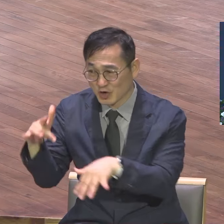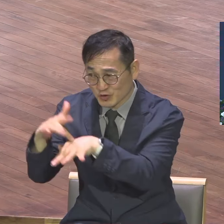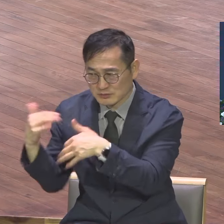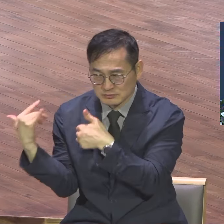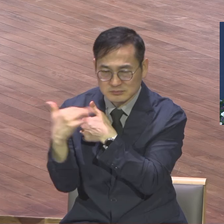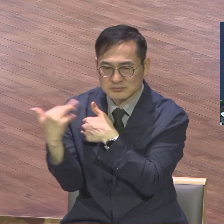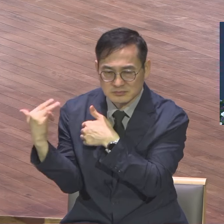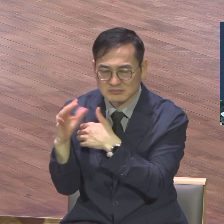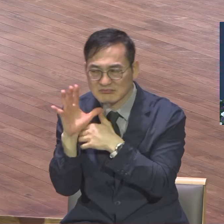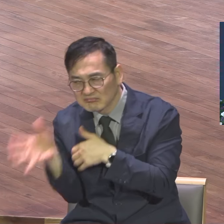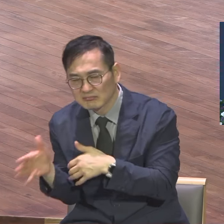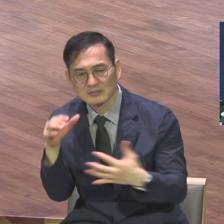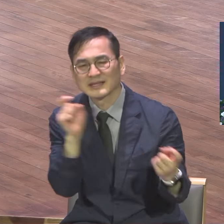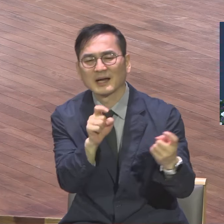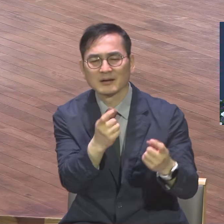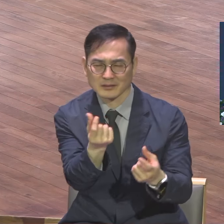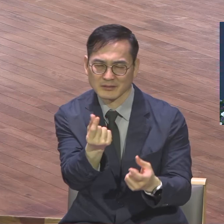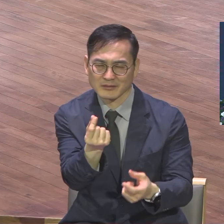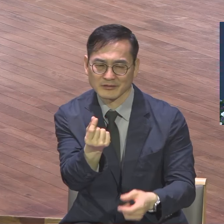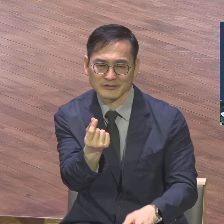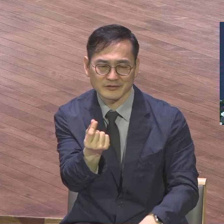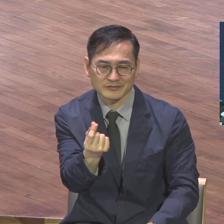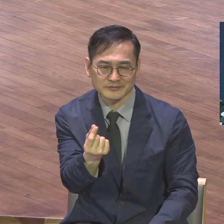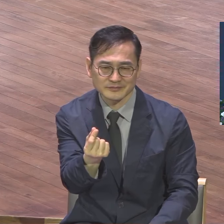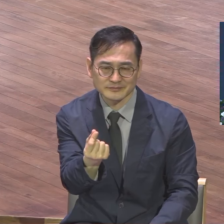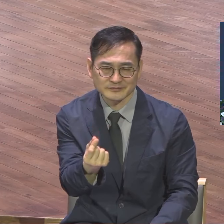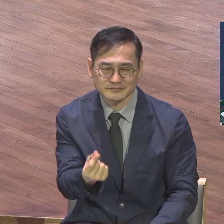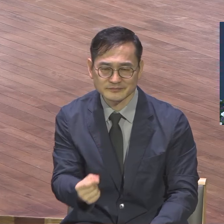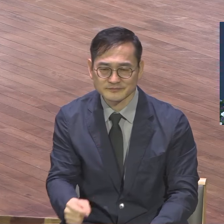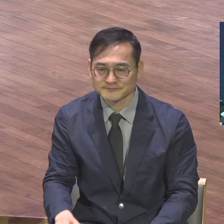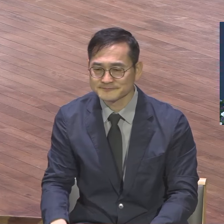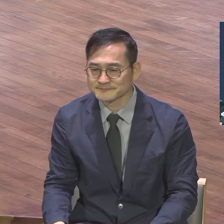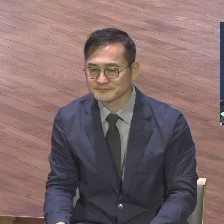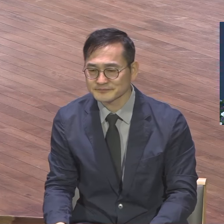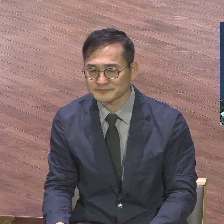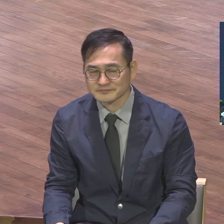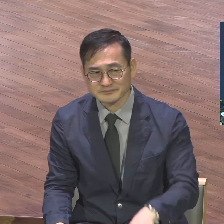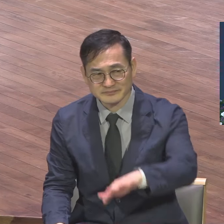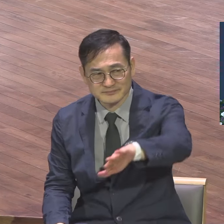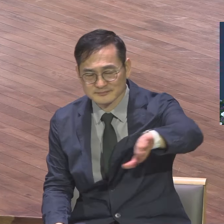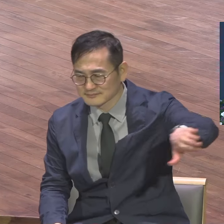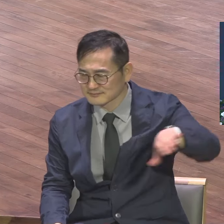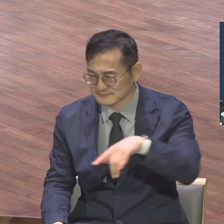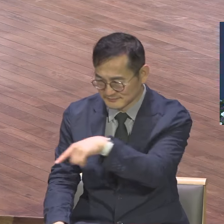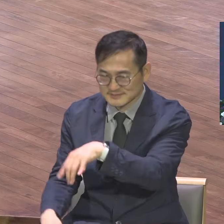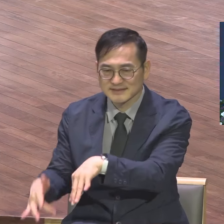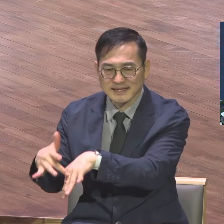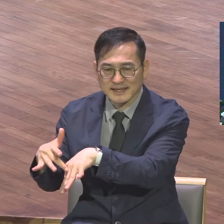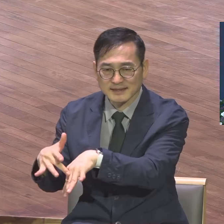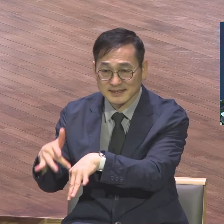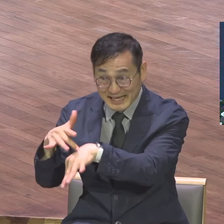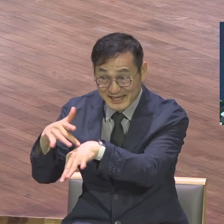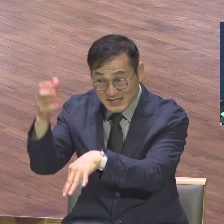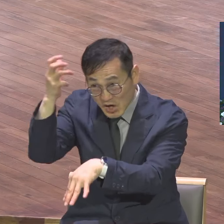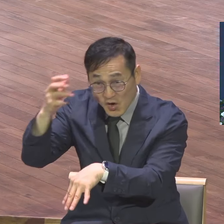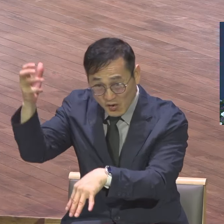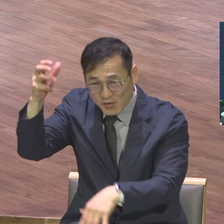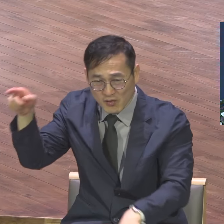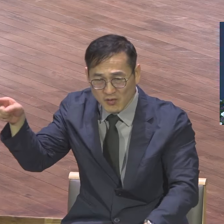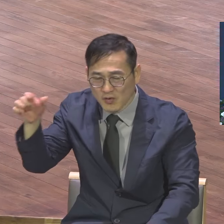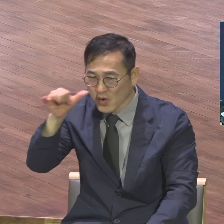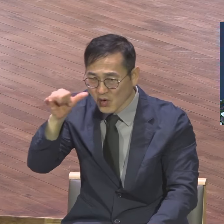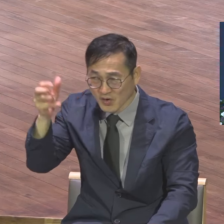그 졸개들 귀신들이 있어요. 그런데 중요한 것은 이 대적자들이 우리는 보이지 않지만은요 영적 존재이기 때문에